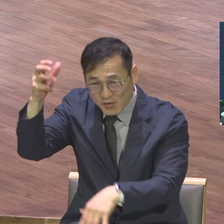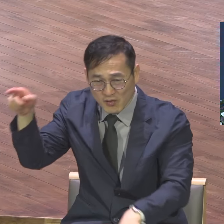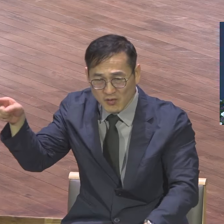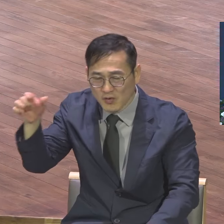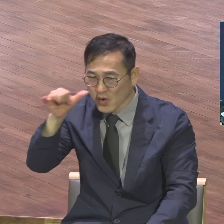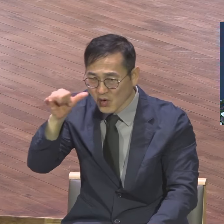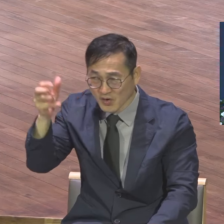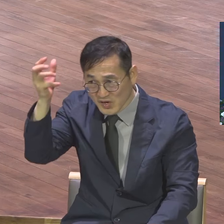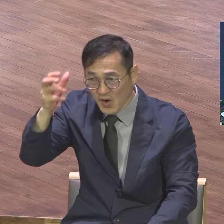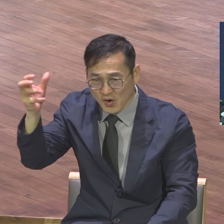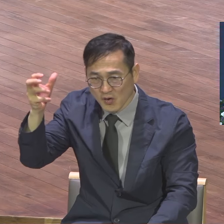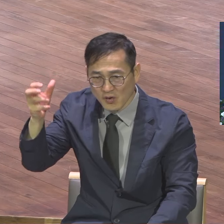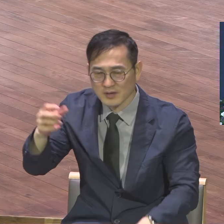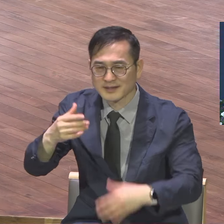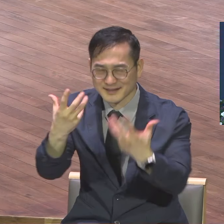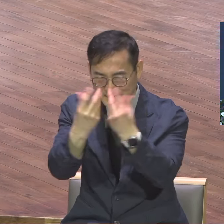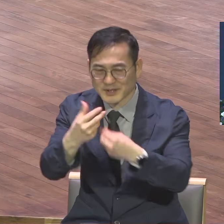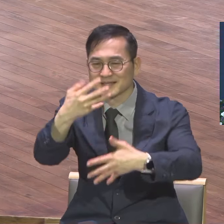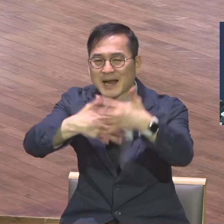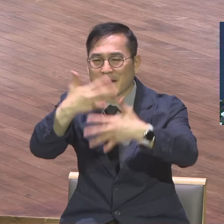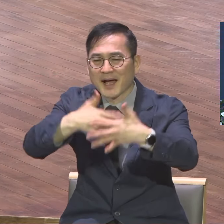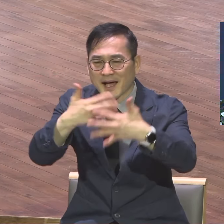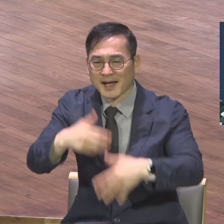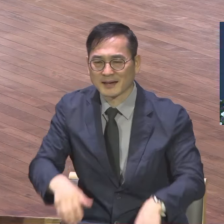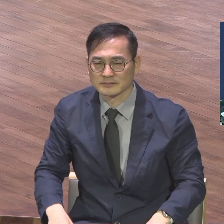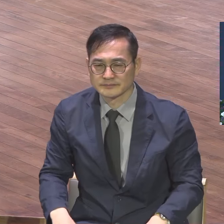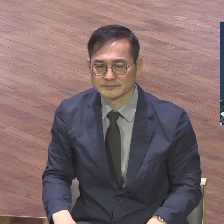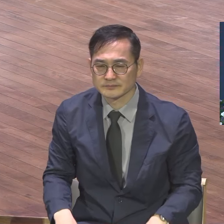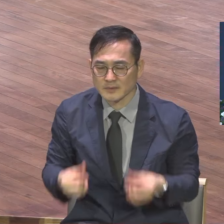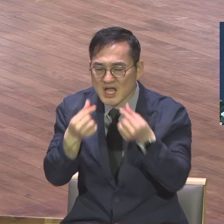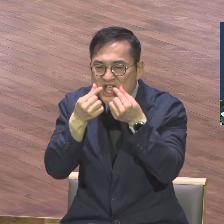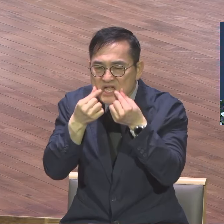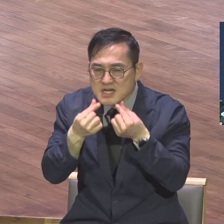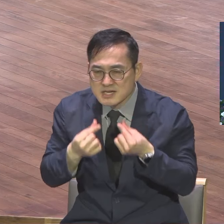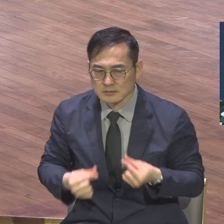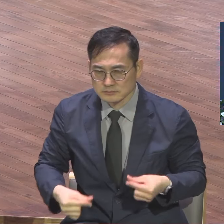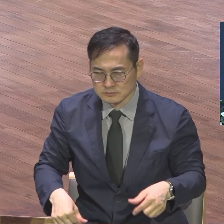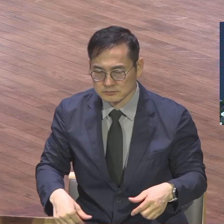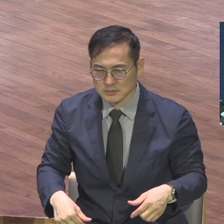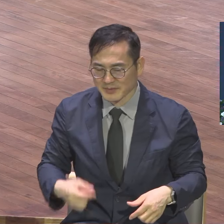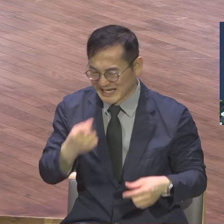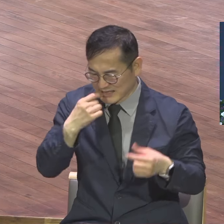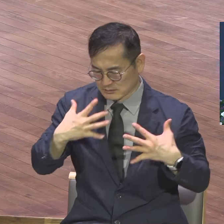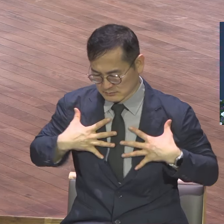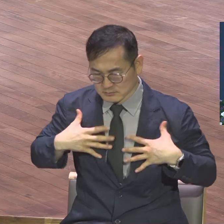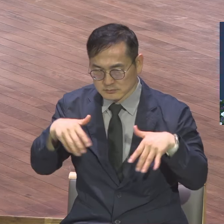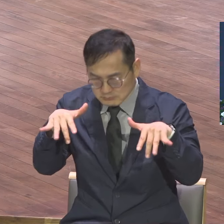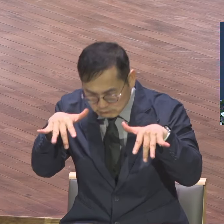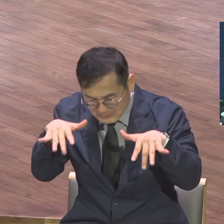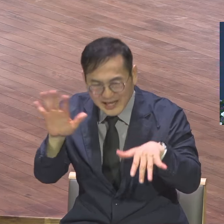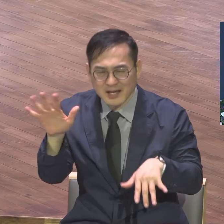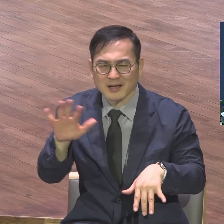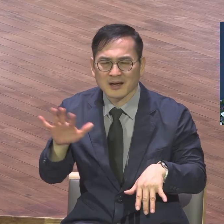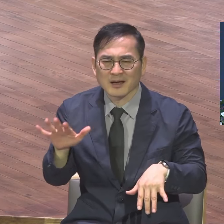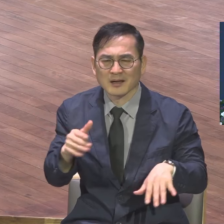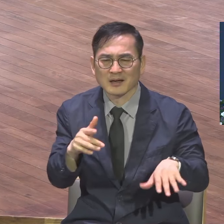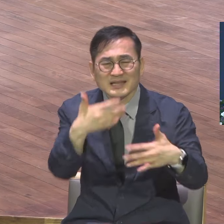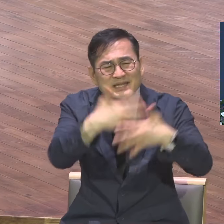영적 존재입니다. 이 드라마에 보면요 영화에 나오죠 소복 귀신 이 드라큘라 이거 아니에요.